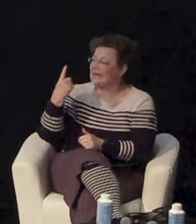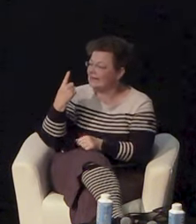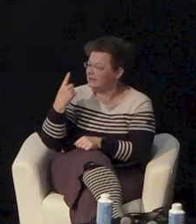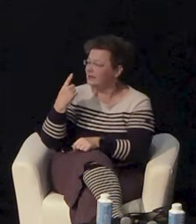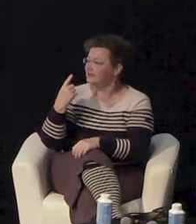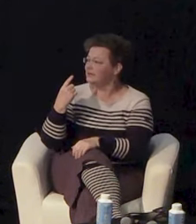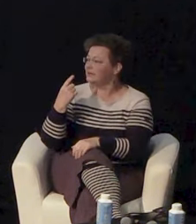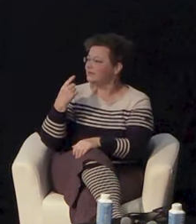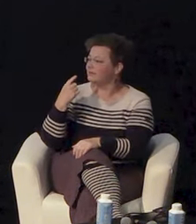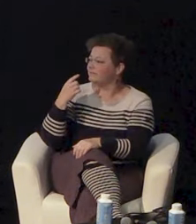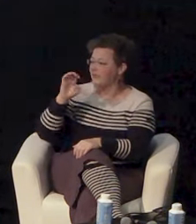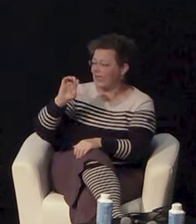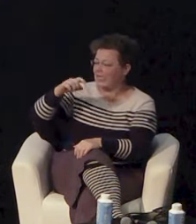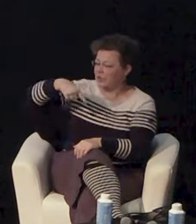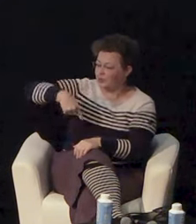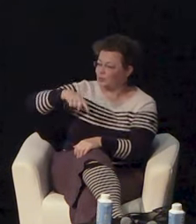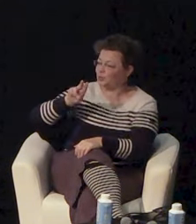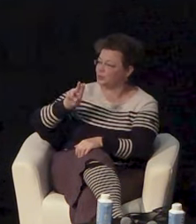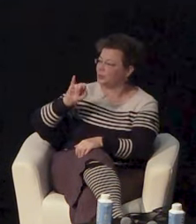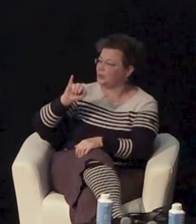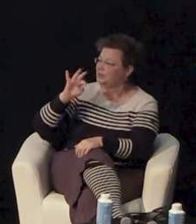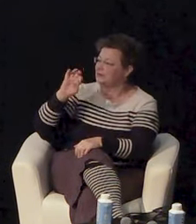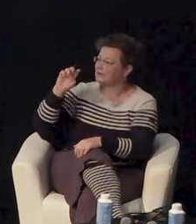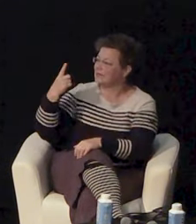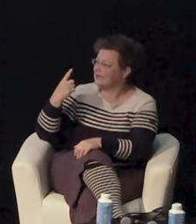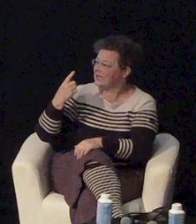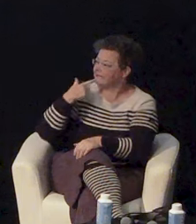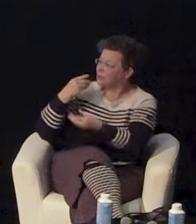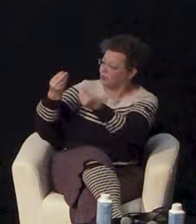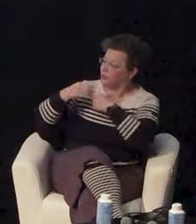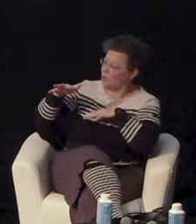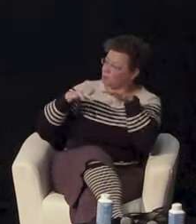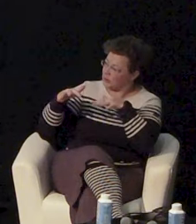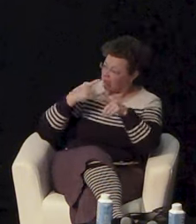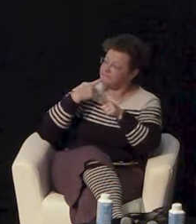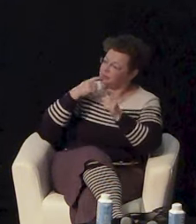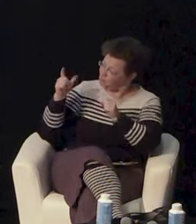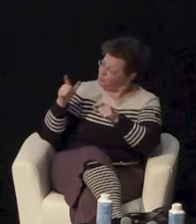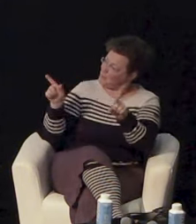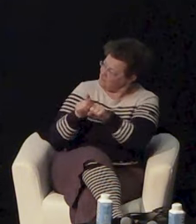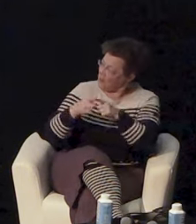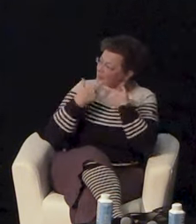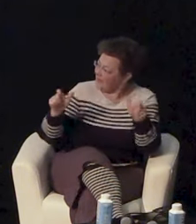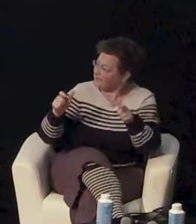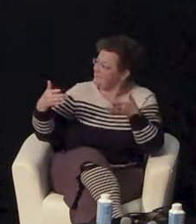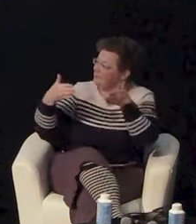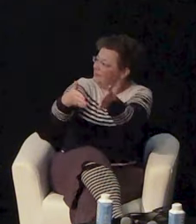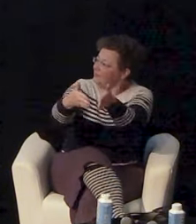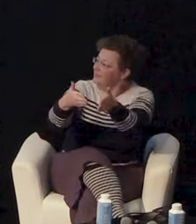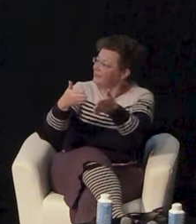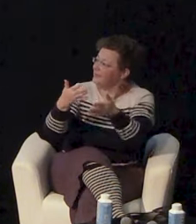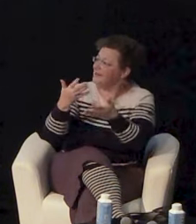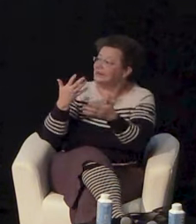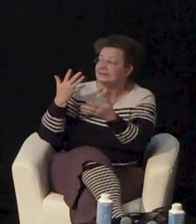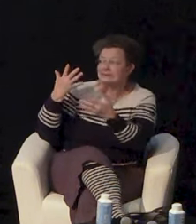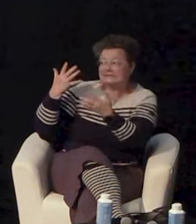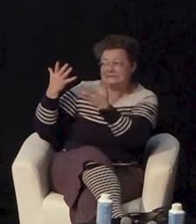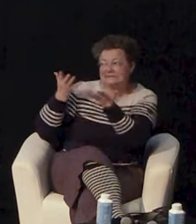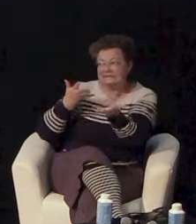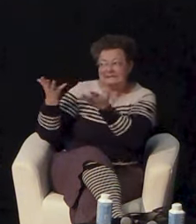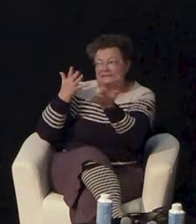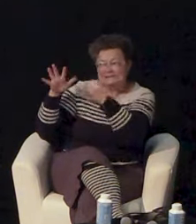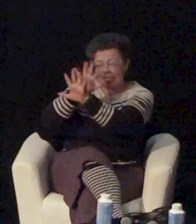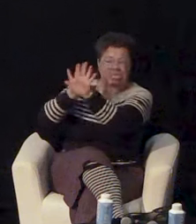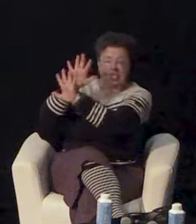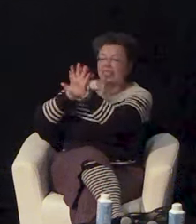nous accompagne? Est-ce qu'il y a une notion d'équité? Est-ce qu'on nous donne les moyens pour qu'il y ait une